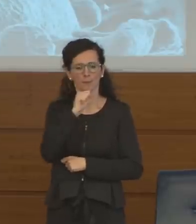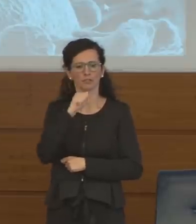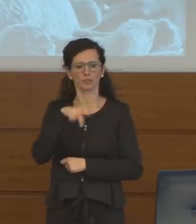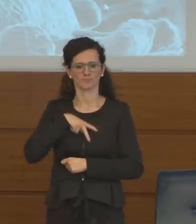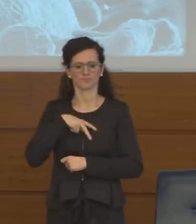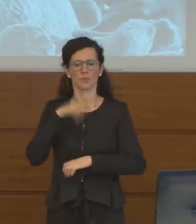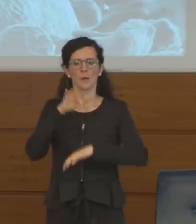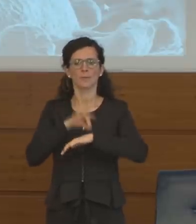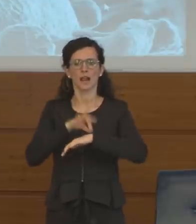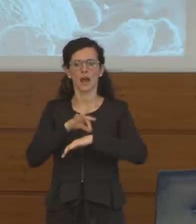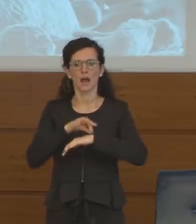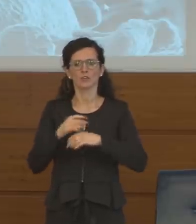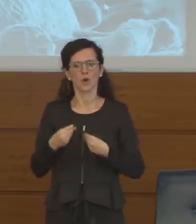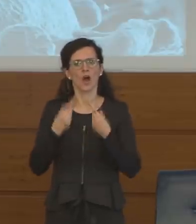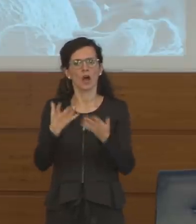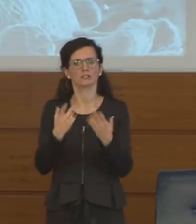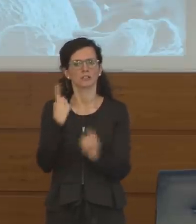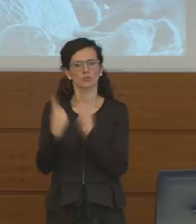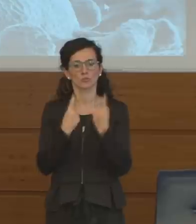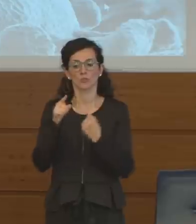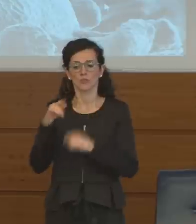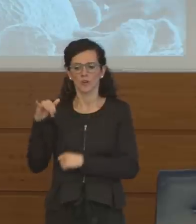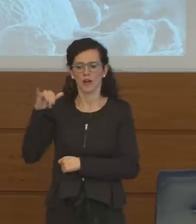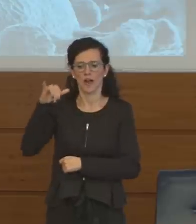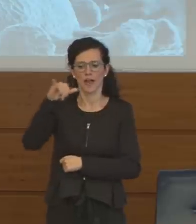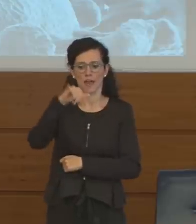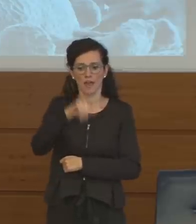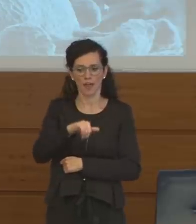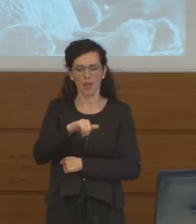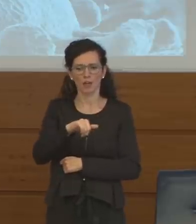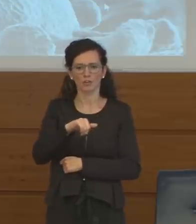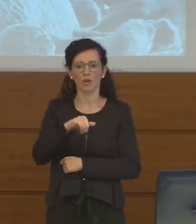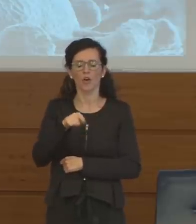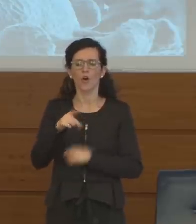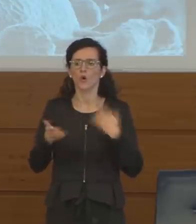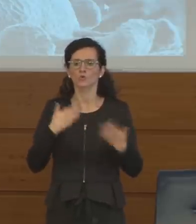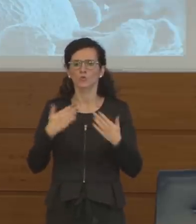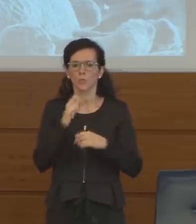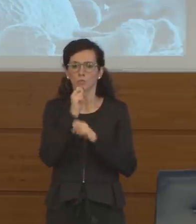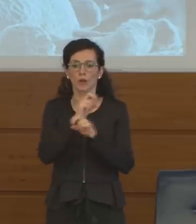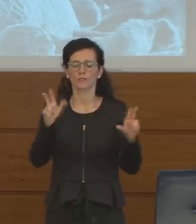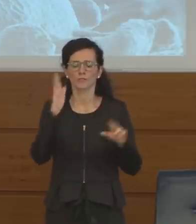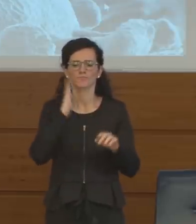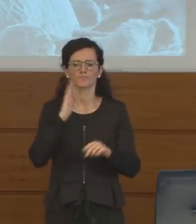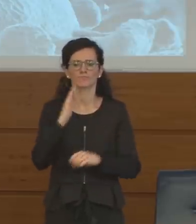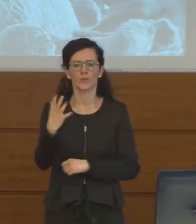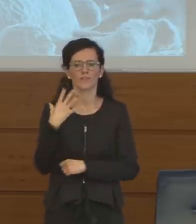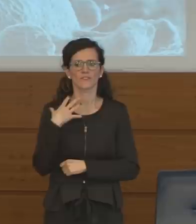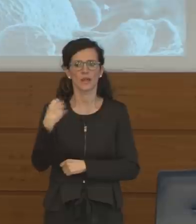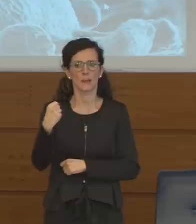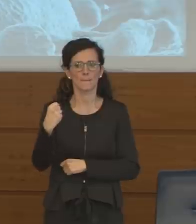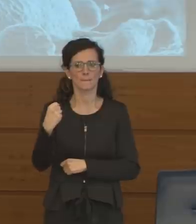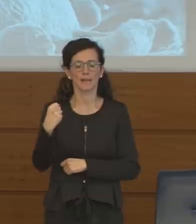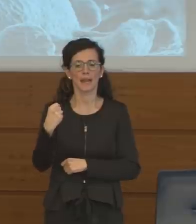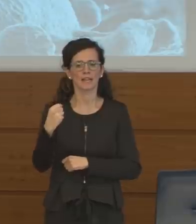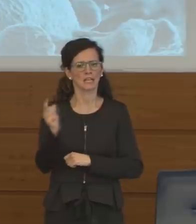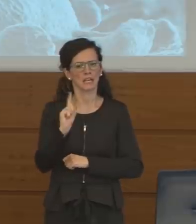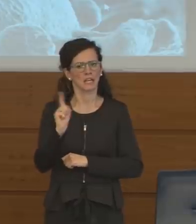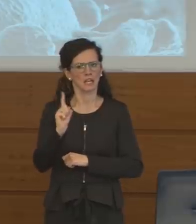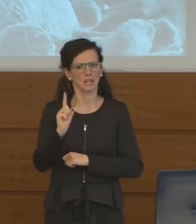diede esattamente queste indicazioni. Stava atterrando in un aereo e disse: per favore venitemi a prendere, non mi venite a prendere cari colleghi,